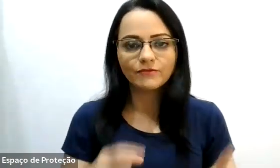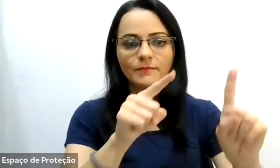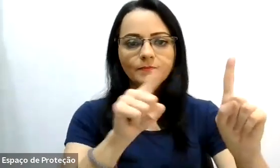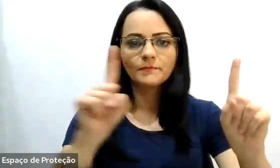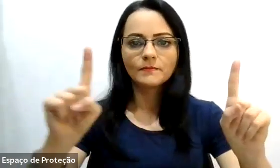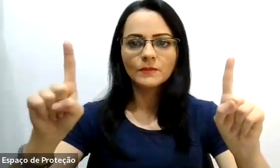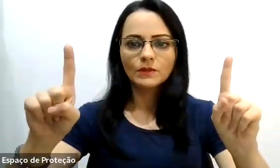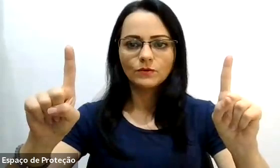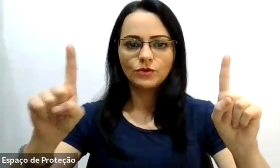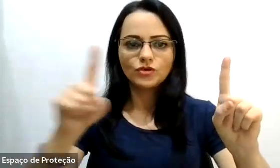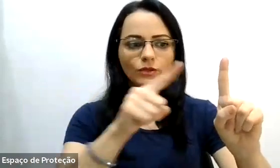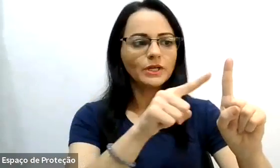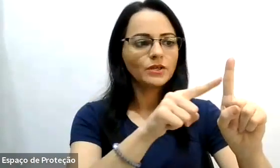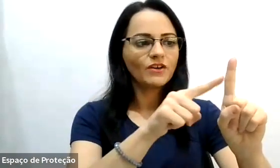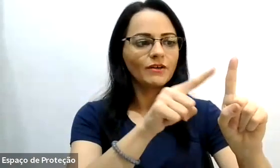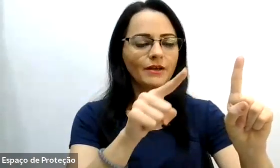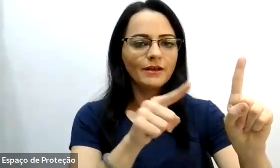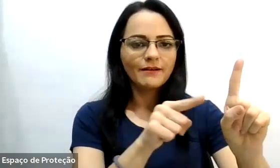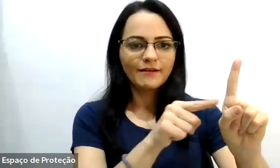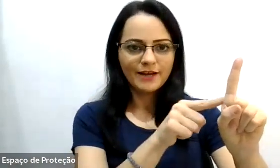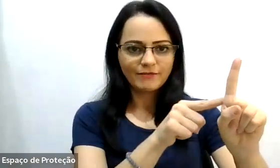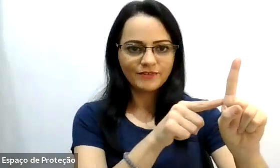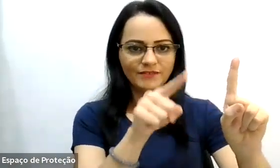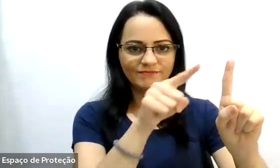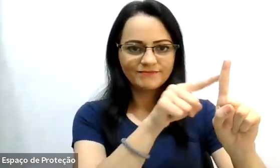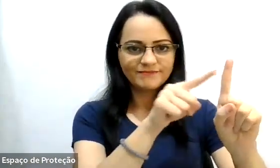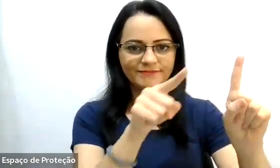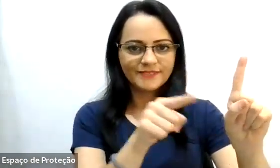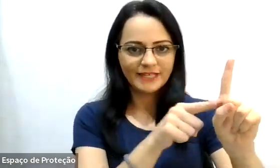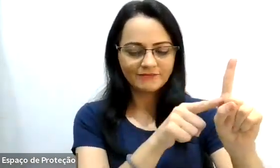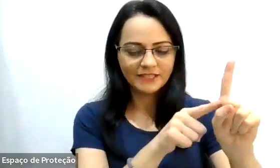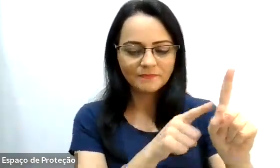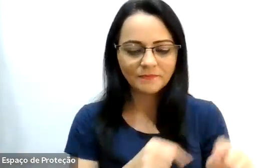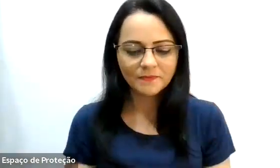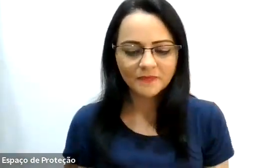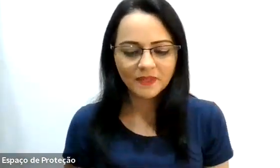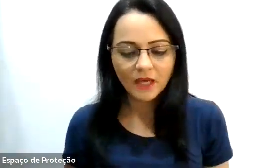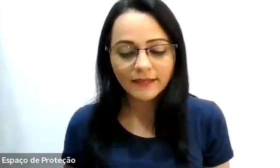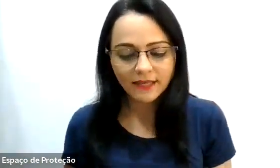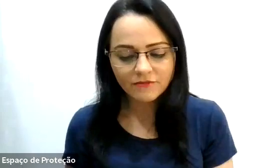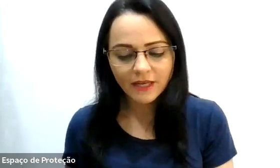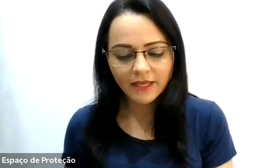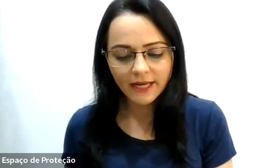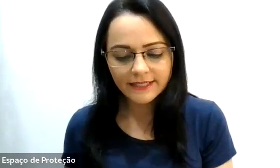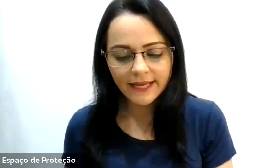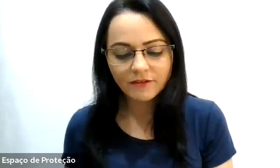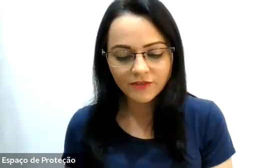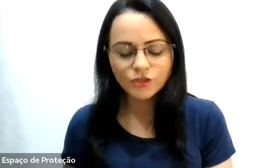grávida. O indicador aqui, ó. Grávida. Grávida. Ah, tá. E fala que ela ainda era virgem,